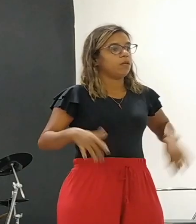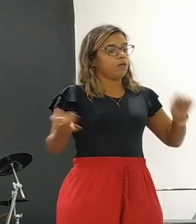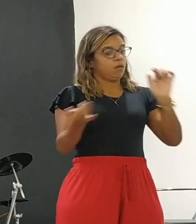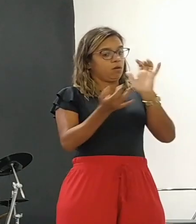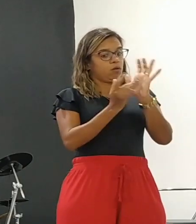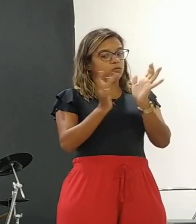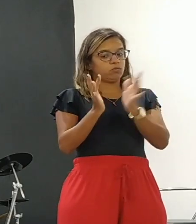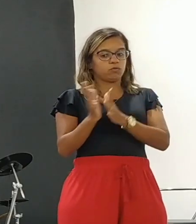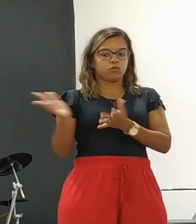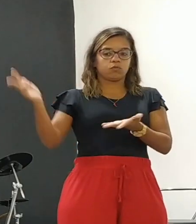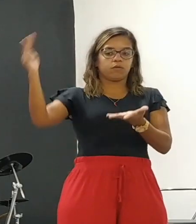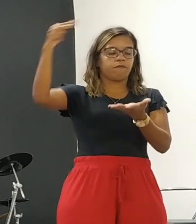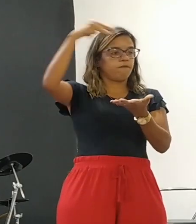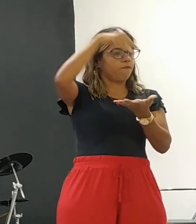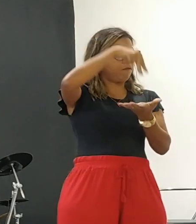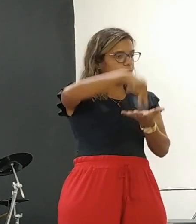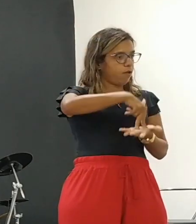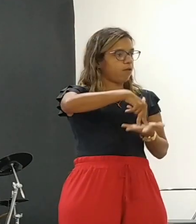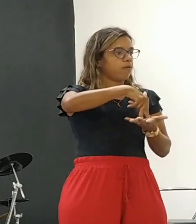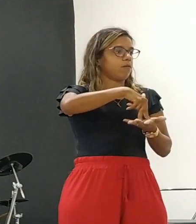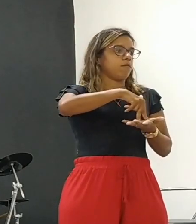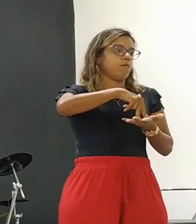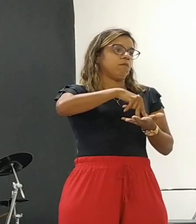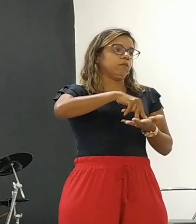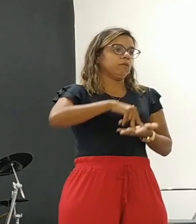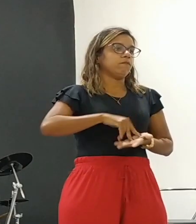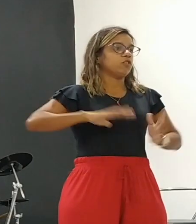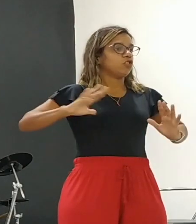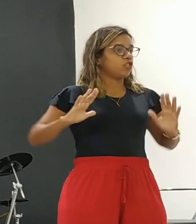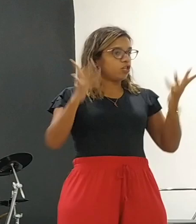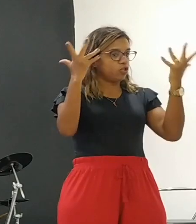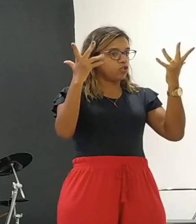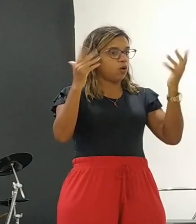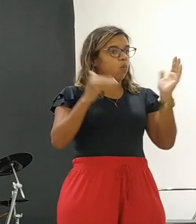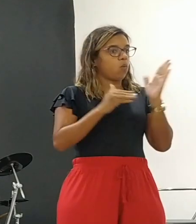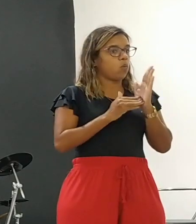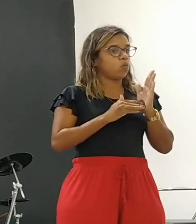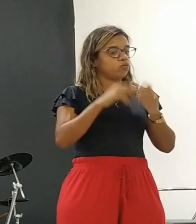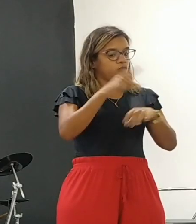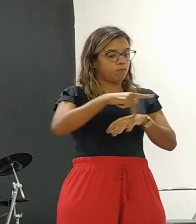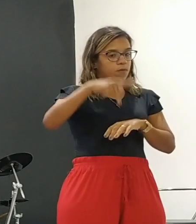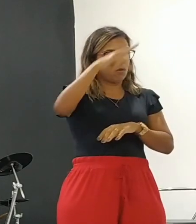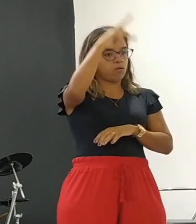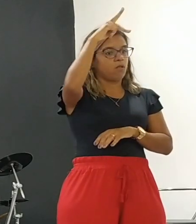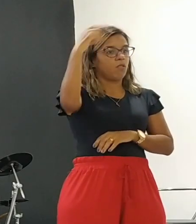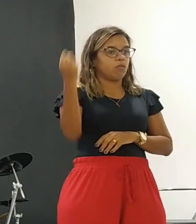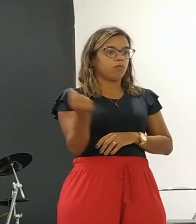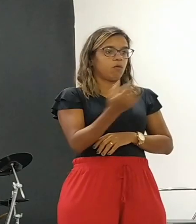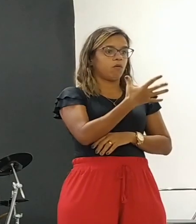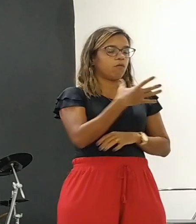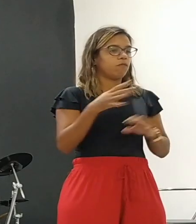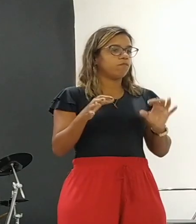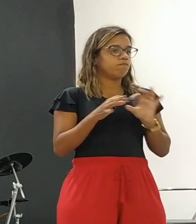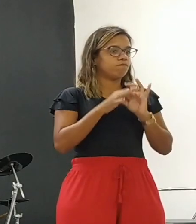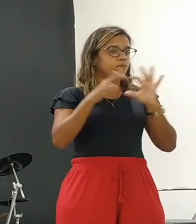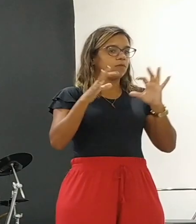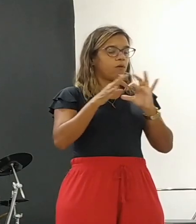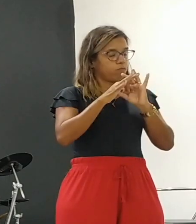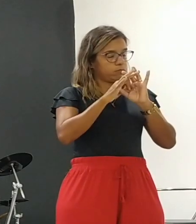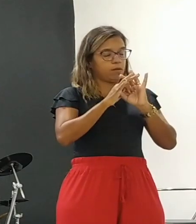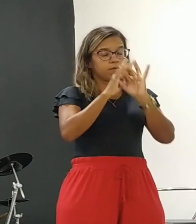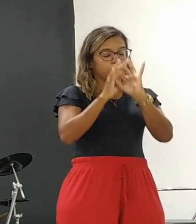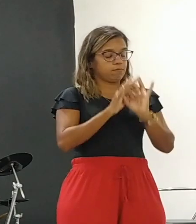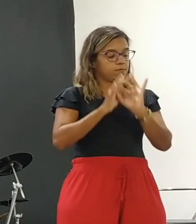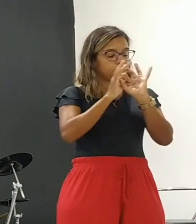Jesus vem, ele comemora a última Páscoa e ele estabelece uma nova aliança, e aí ele muda tudo, e nós